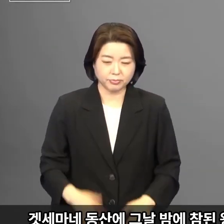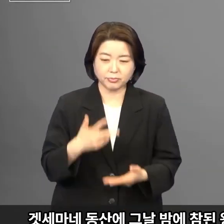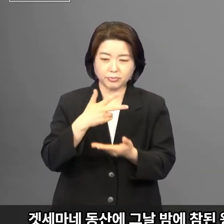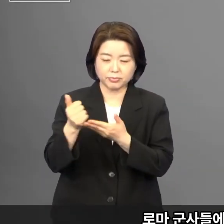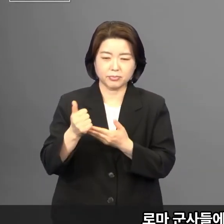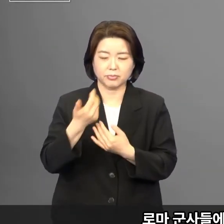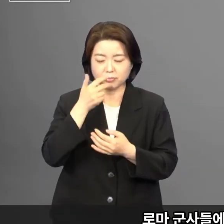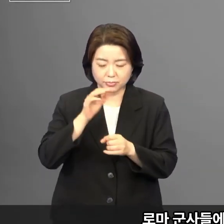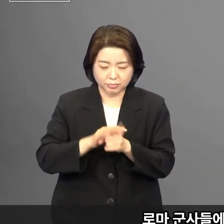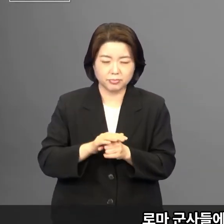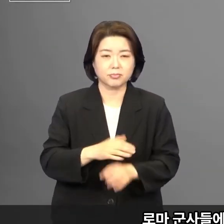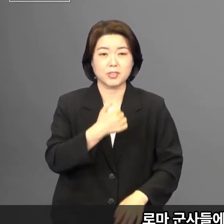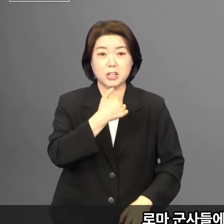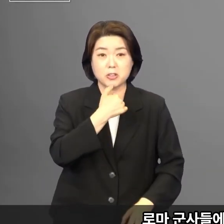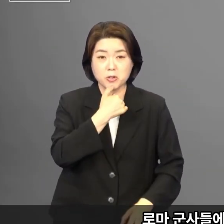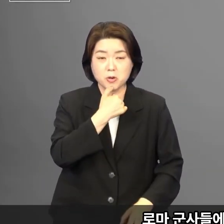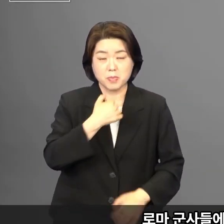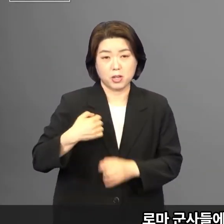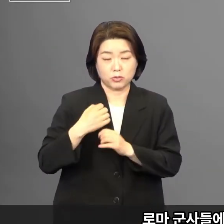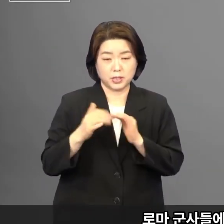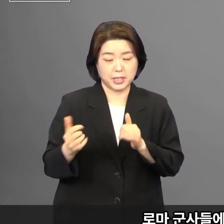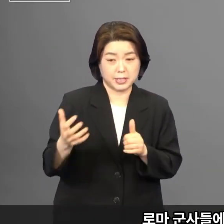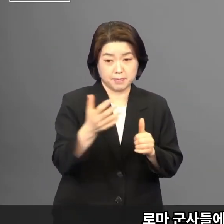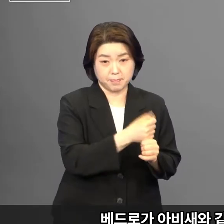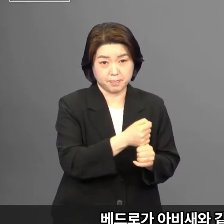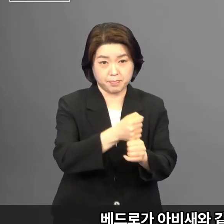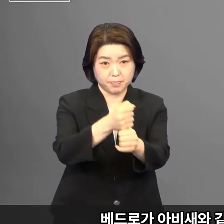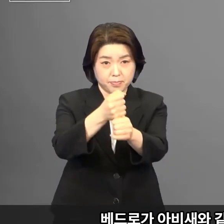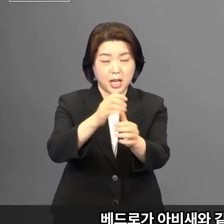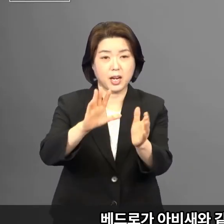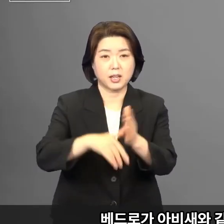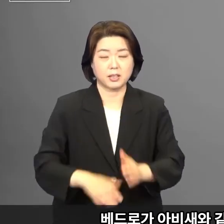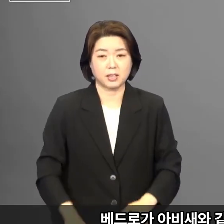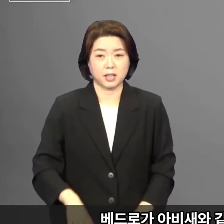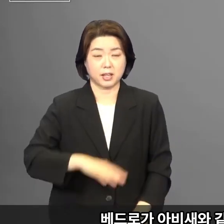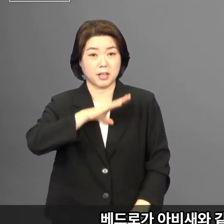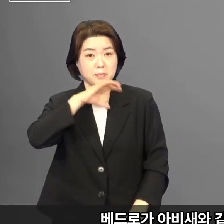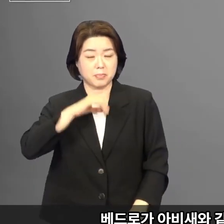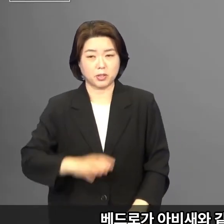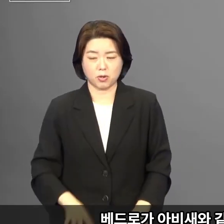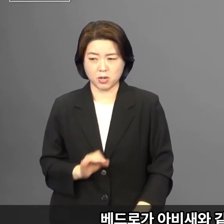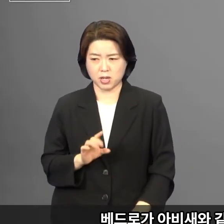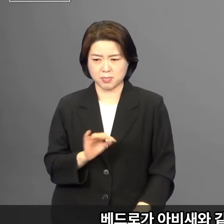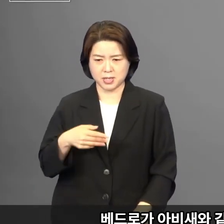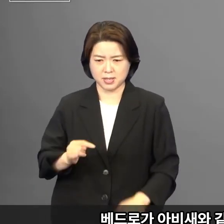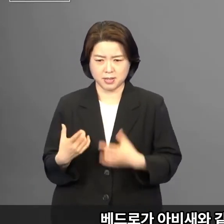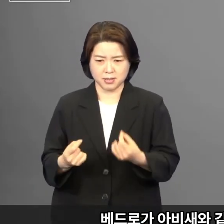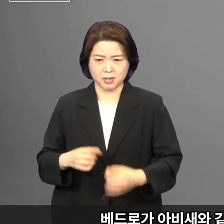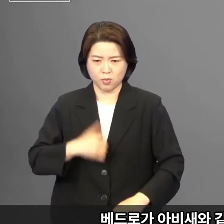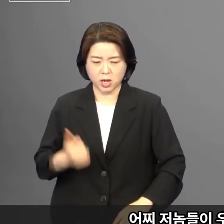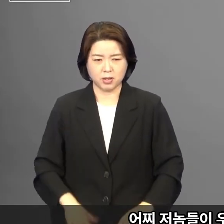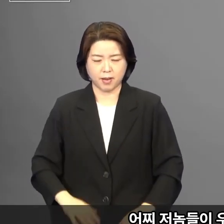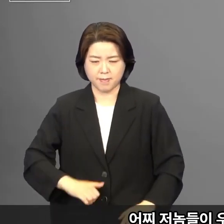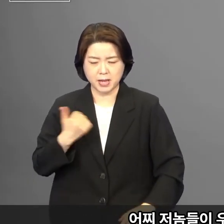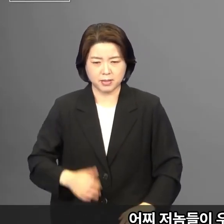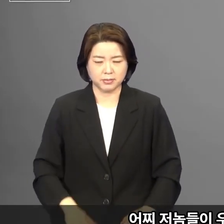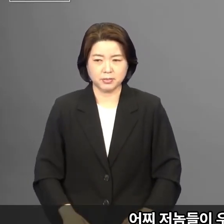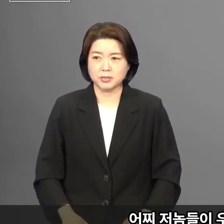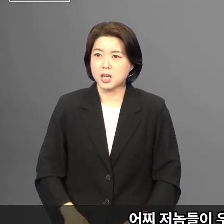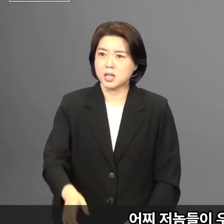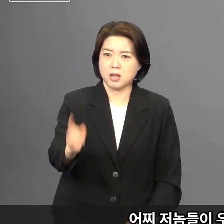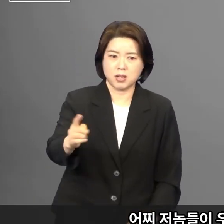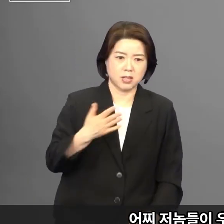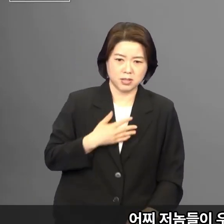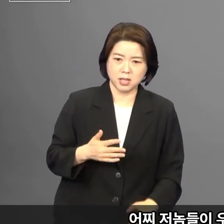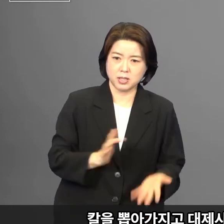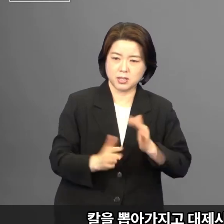억울하게도 로마 군사들에 의해서 잡혀갔을 때 베드로가 아비새와 같이 화가 났어요. 분노했어요. 어찌 저놈들이 우리